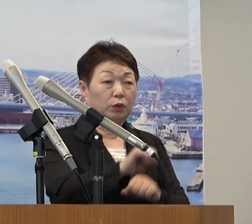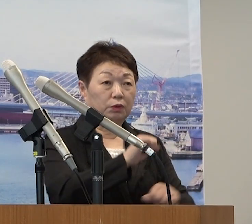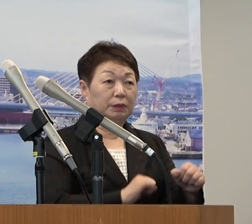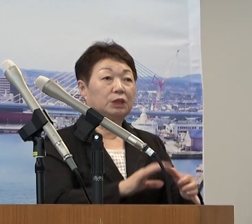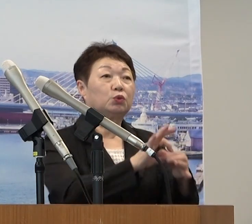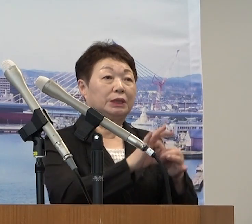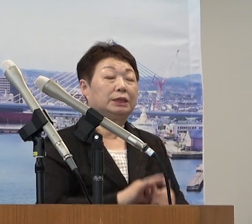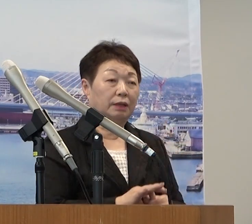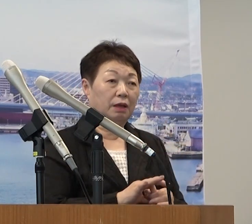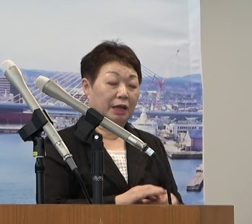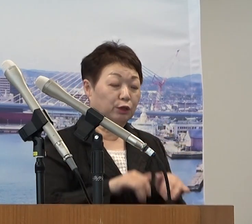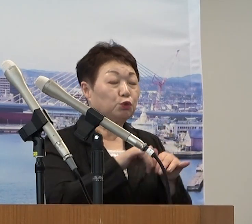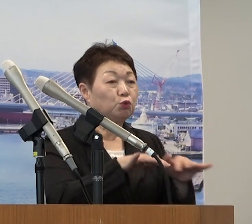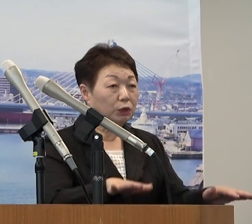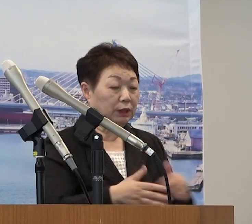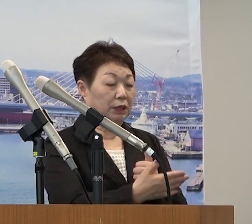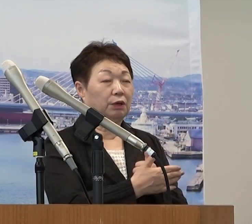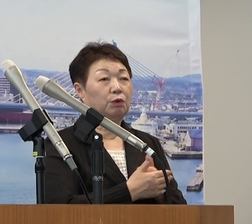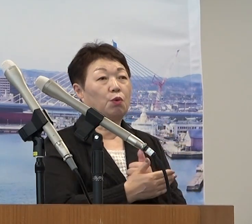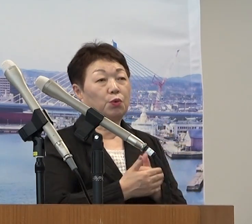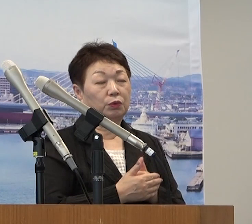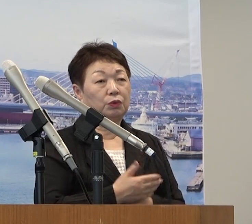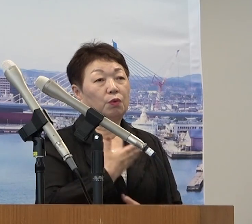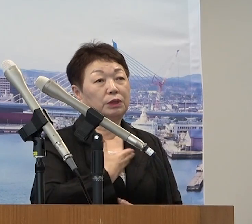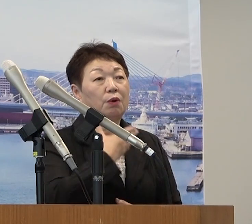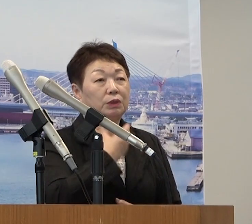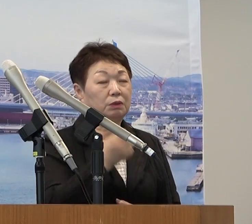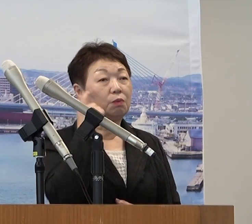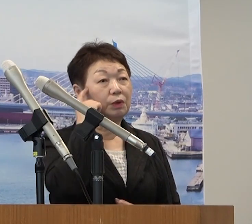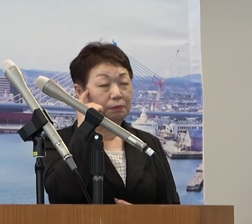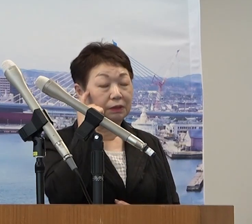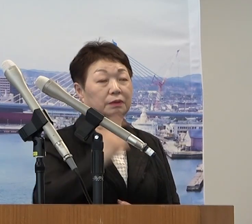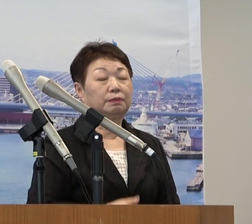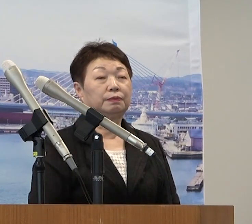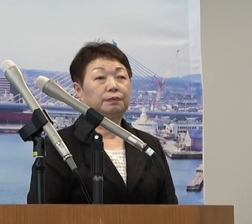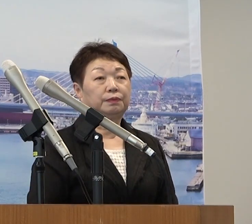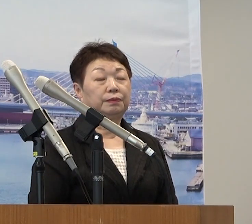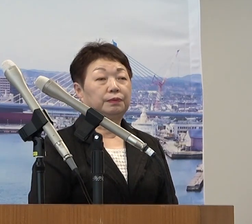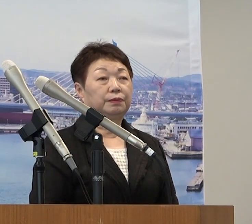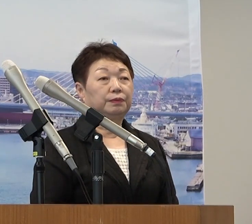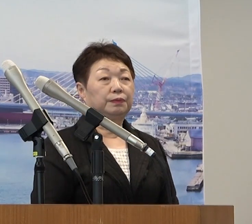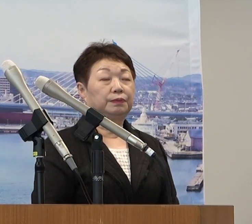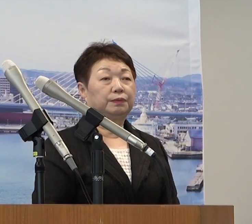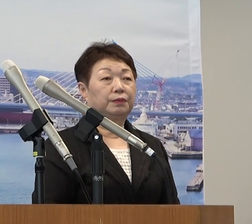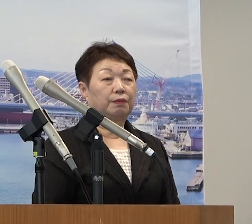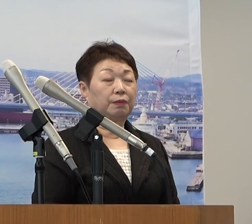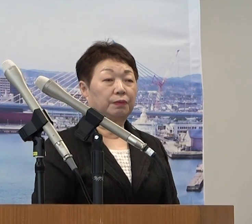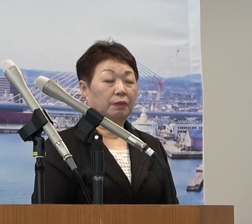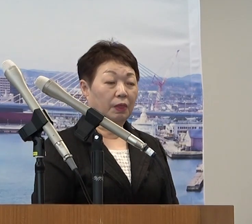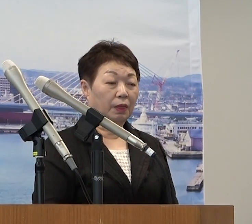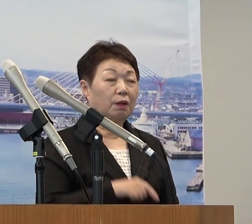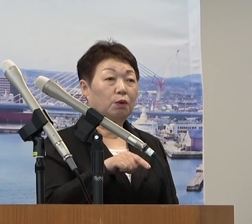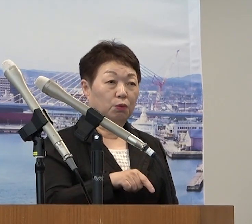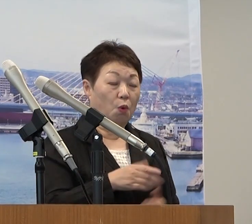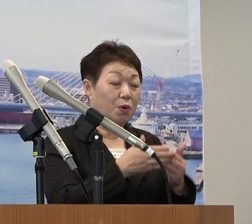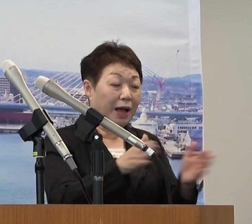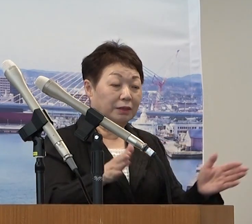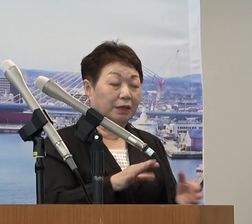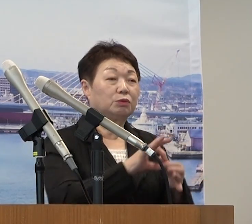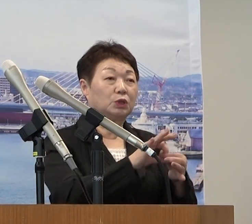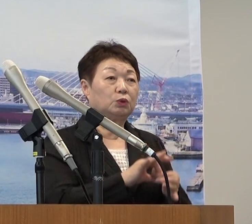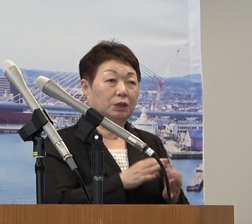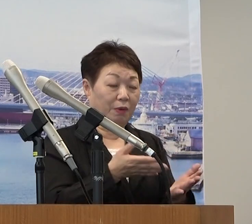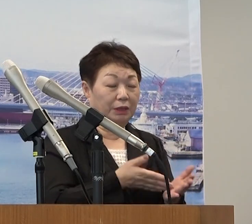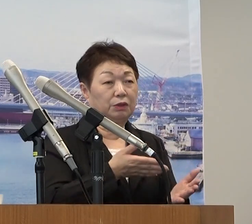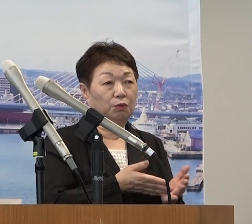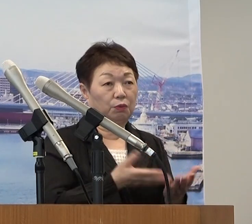て周知にご協力くださいますようお願い申し上げます。公民連携デスクの解説につきましては